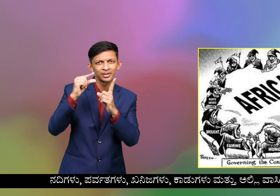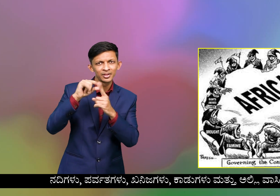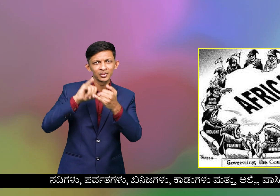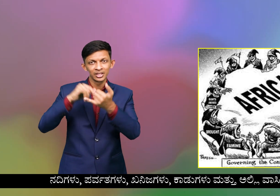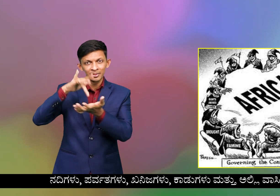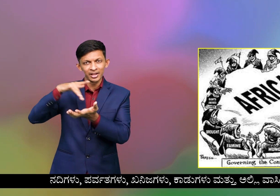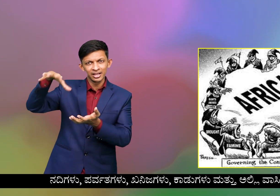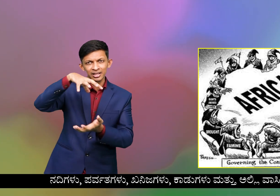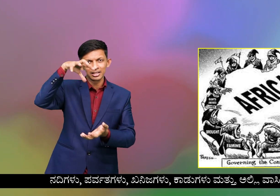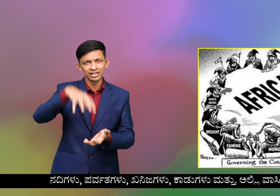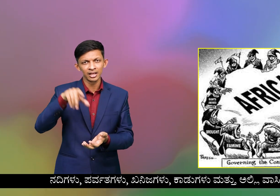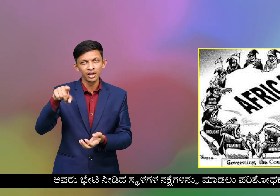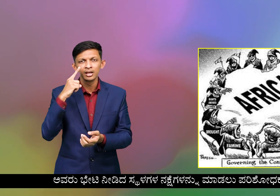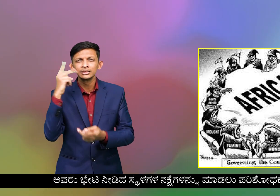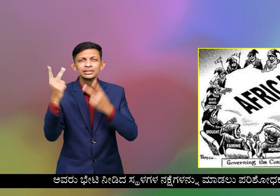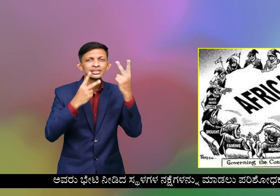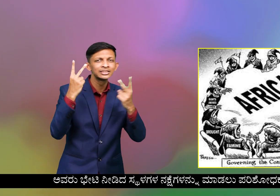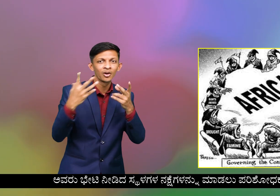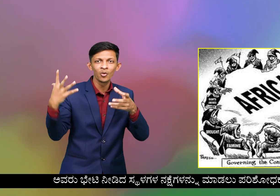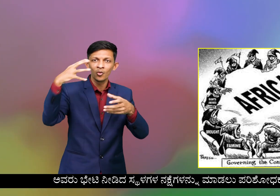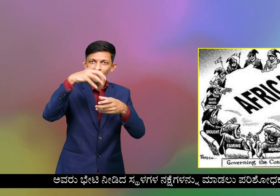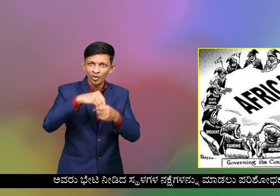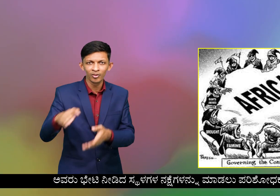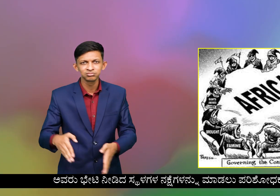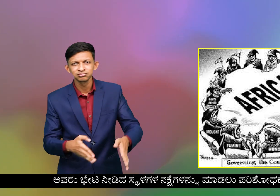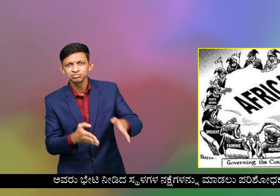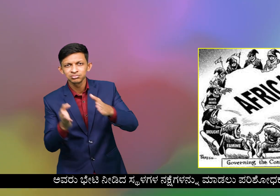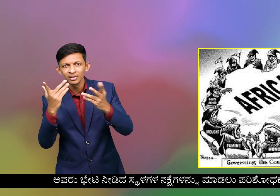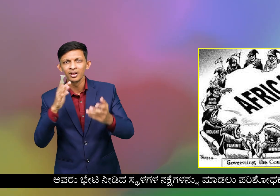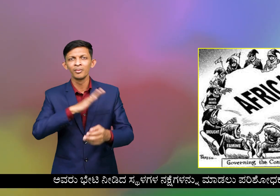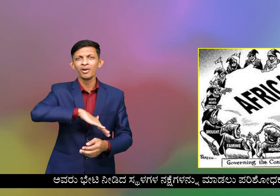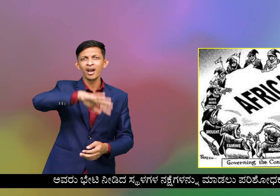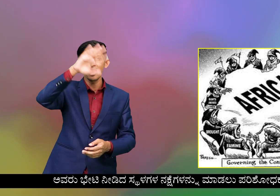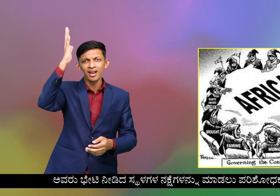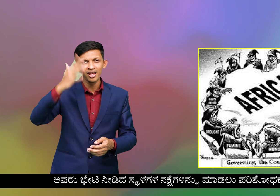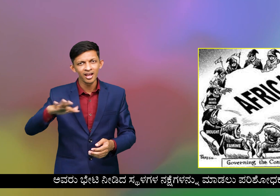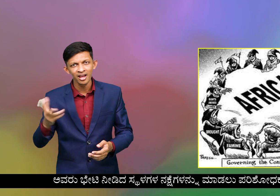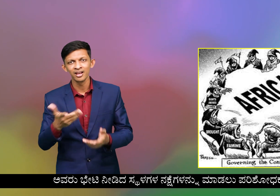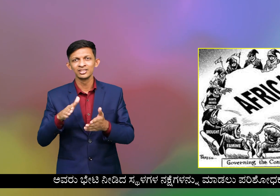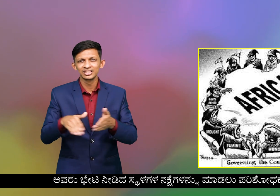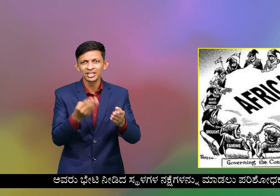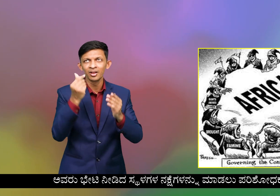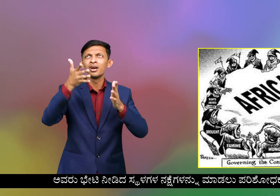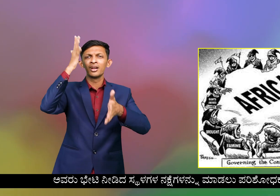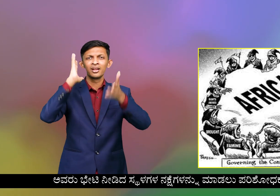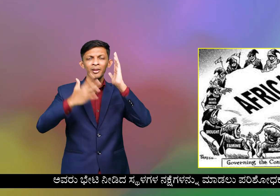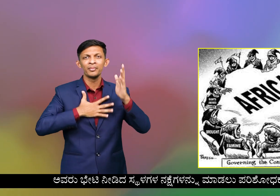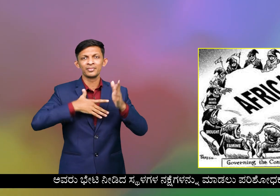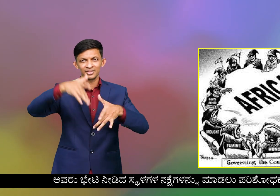ವಾಸಿಸುವ ಜನರು ಸೇರಿದಂತೆ ಅವರು ಭೇಟಿ ನೀಡಿದ ಸ್ಥಳಗಳ ನಕ್ಷೆಗಳನ್ನು ಮಾಡಲು ಪರಿಶೋಧಕರನ್ನು ಕೇಳಲಾಯಿತು.